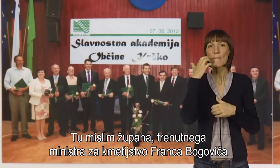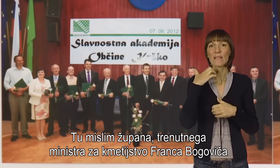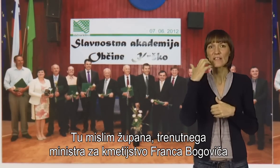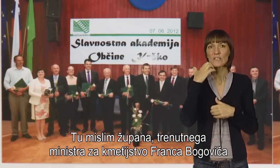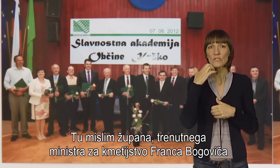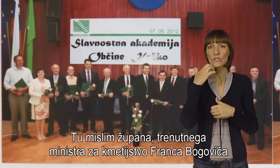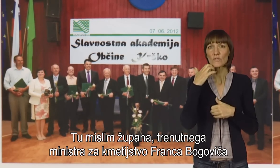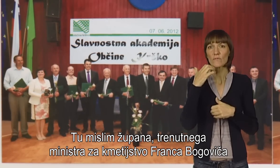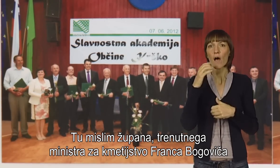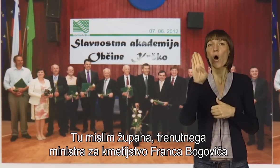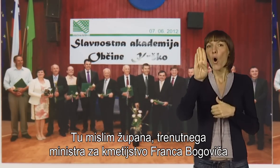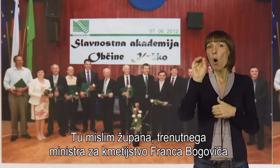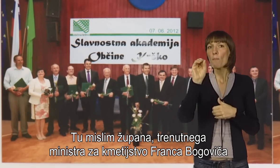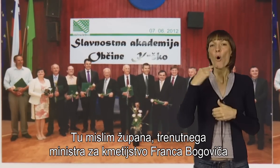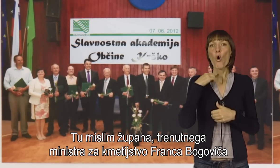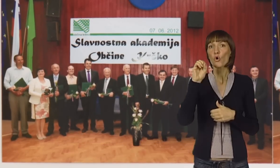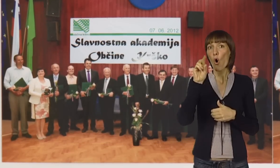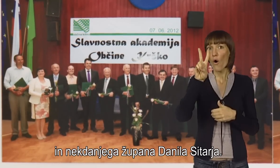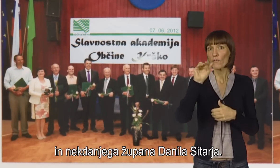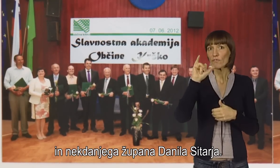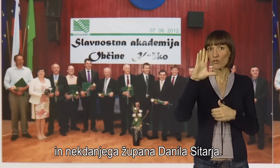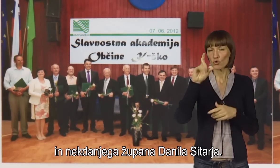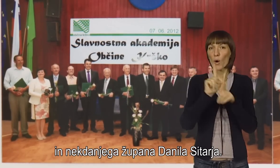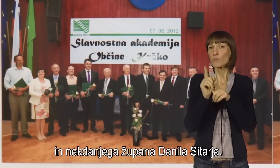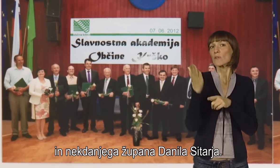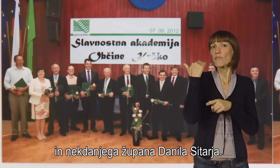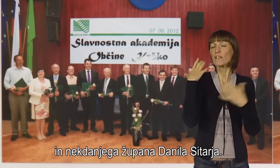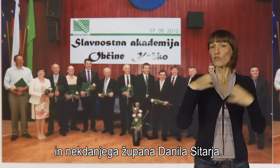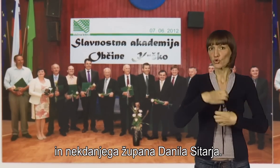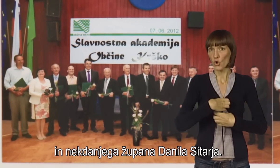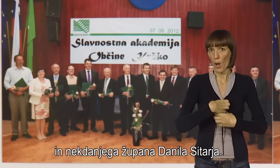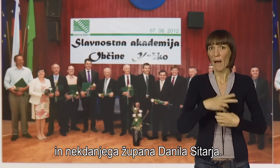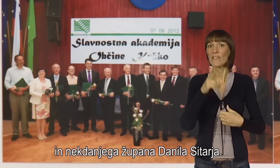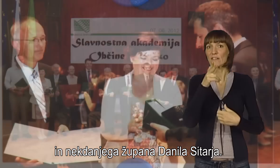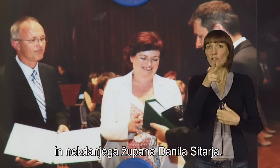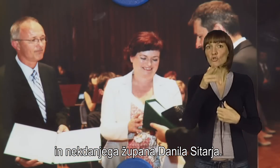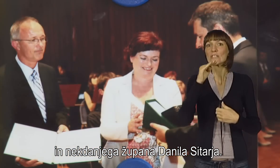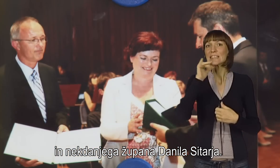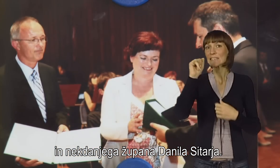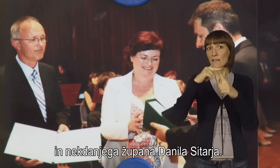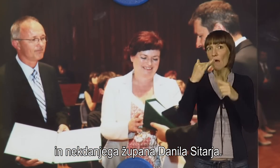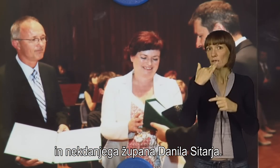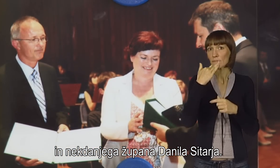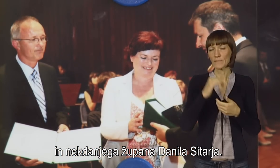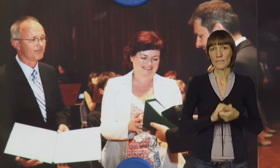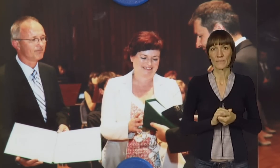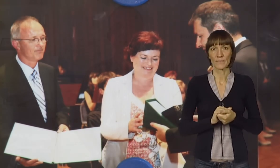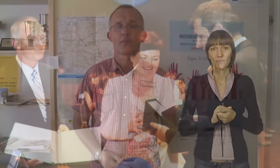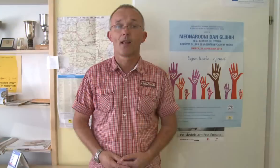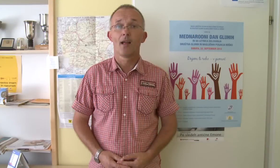ministra za kmetijstvo, gospoda Francija Bogoviča, in pa nekdanjega župana občine Krško, Danila Sitarja.